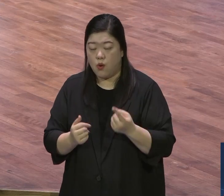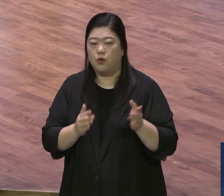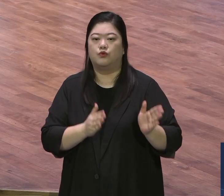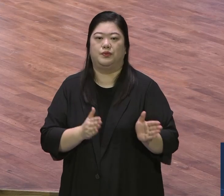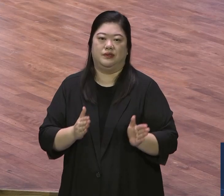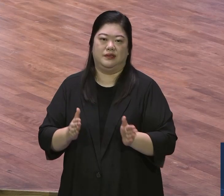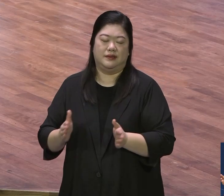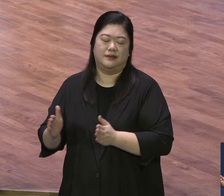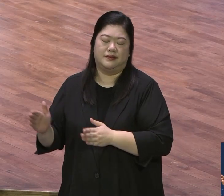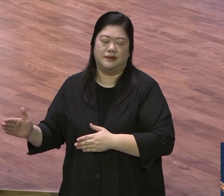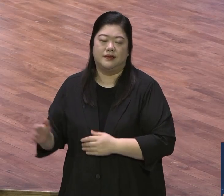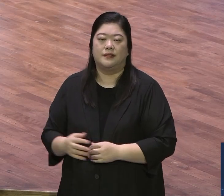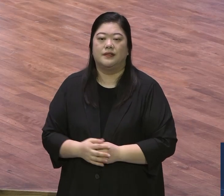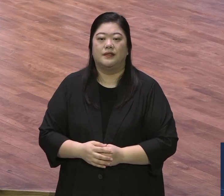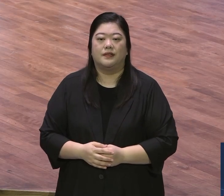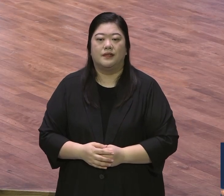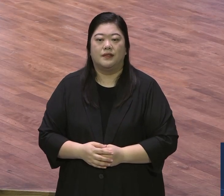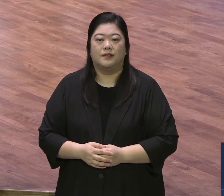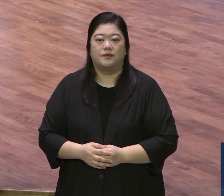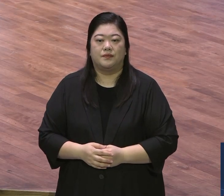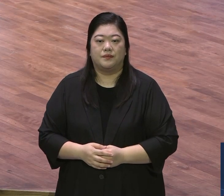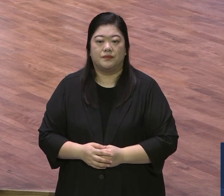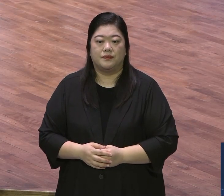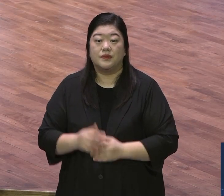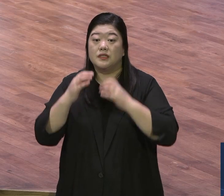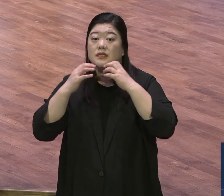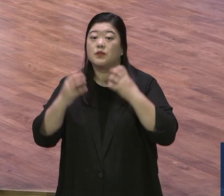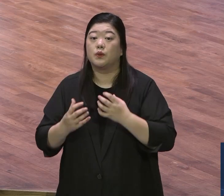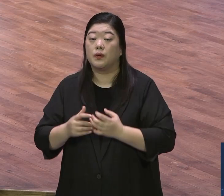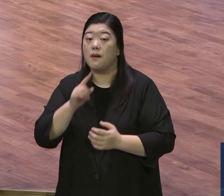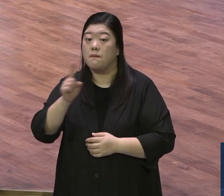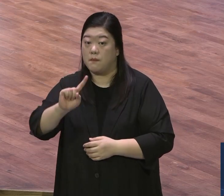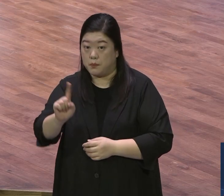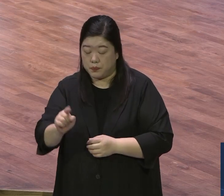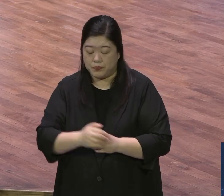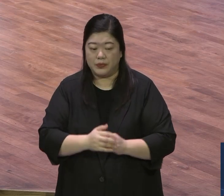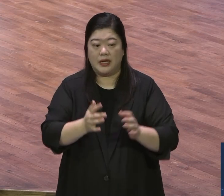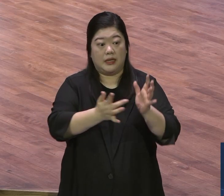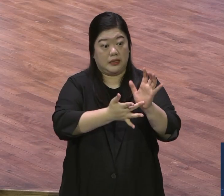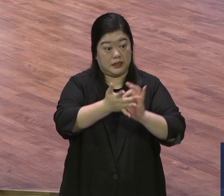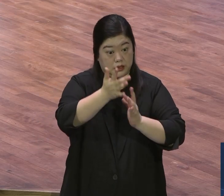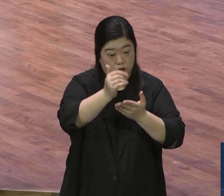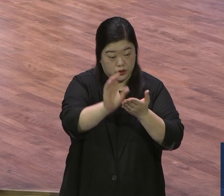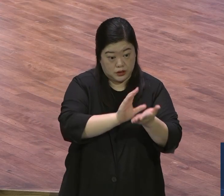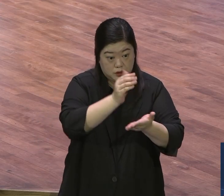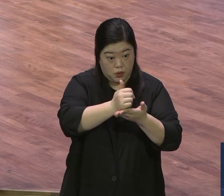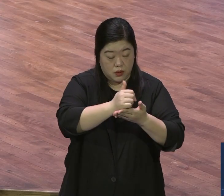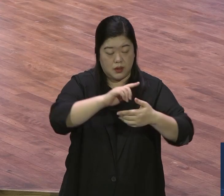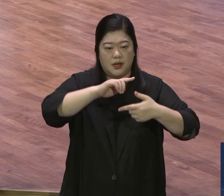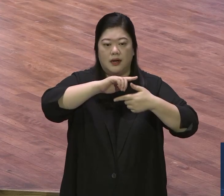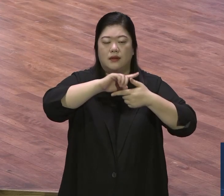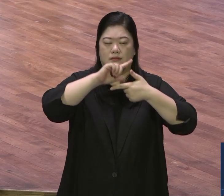예수님은 흥해야 되겠고 나는 쇠하이아리라 이 정도로